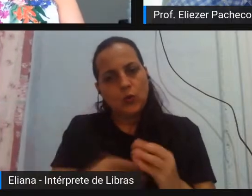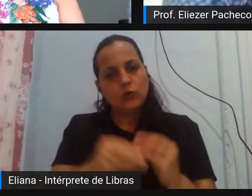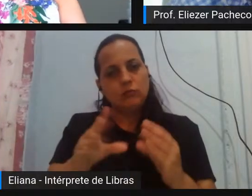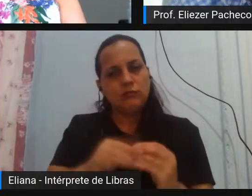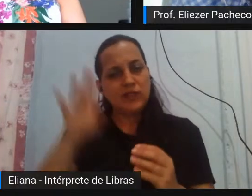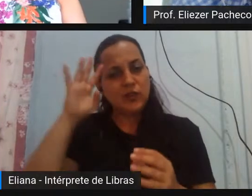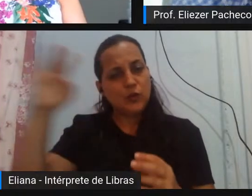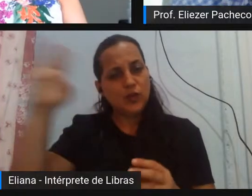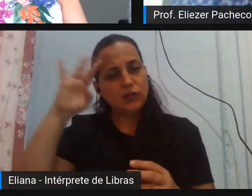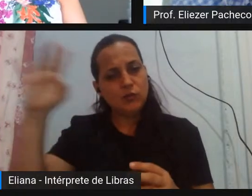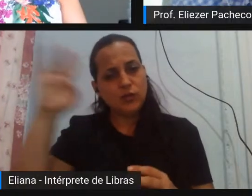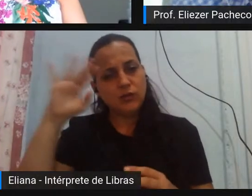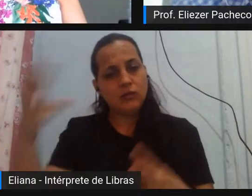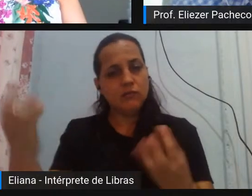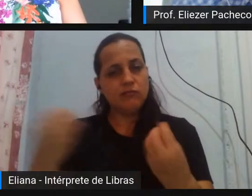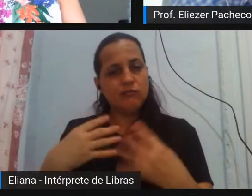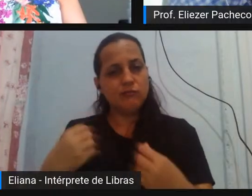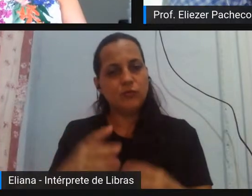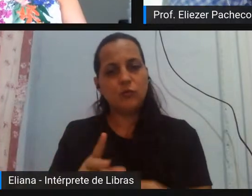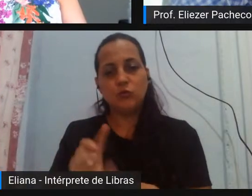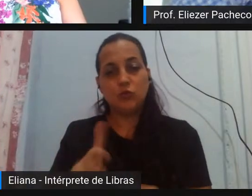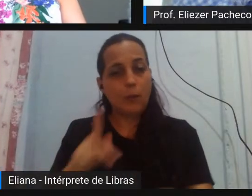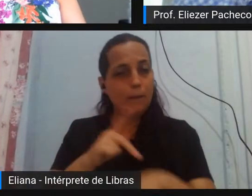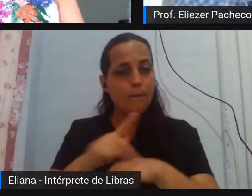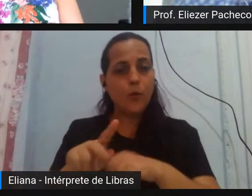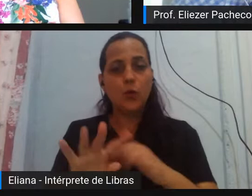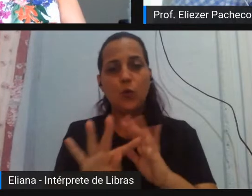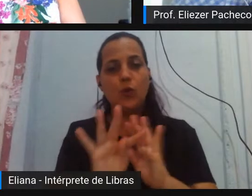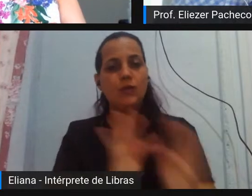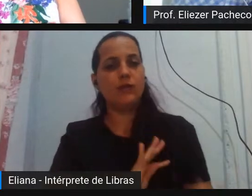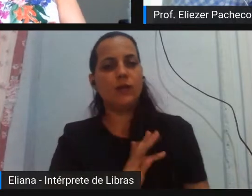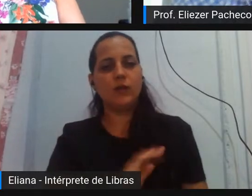puramente técnico, nós